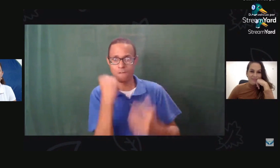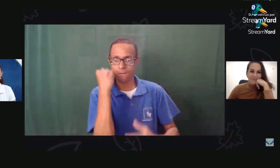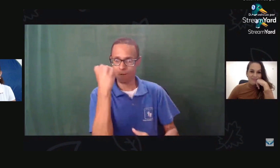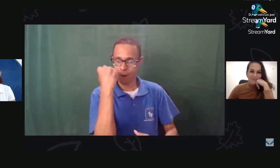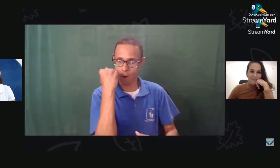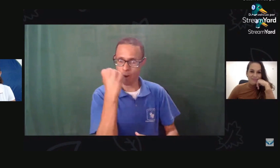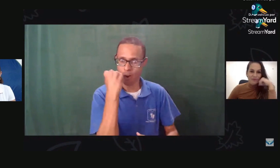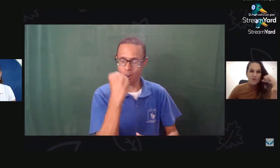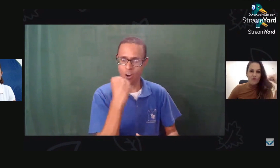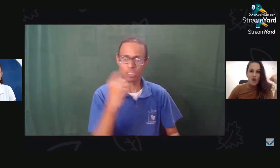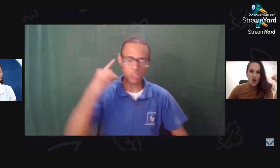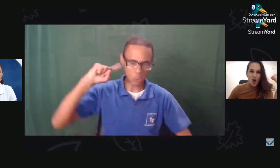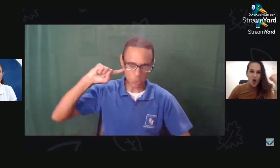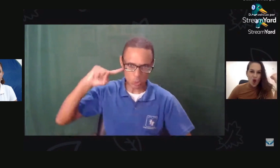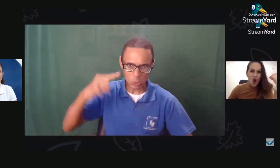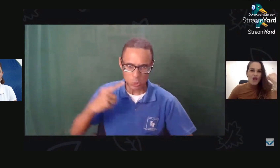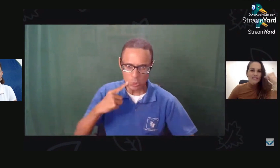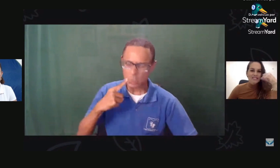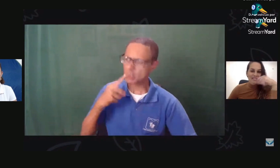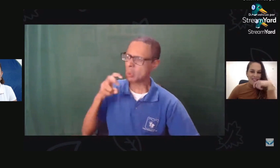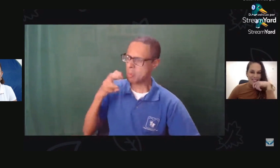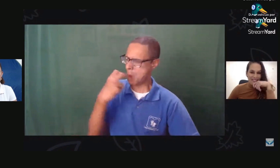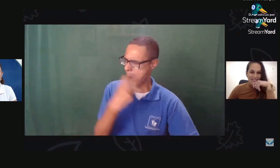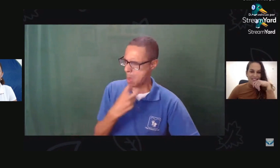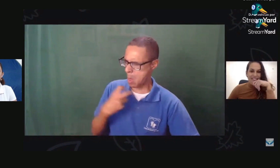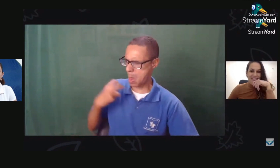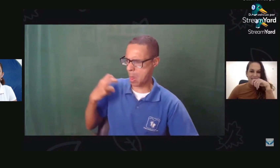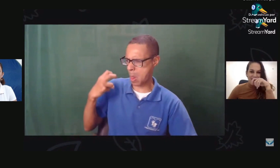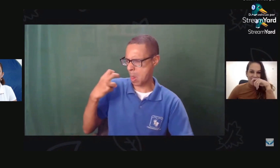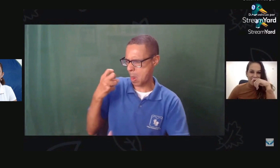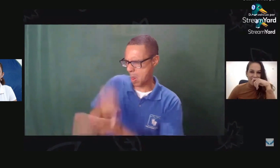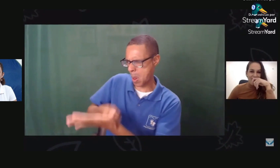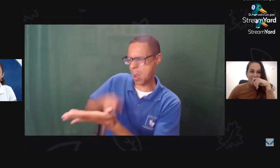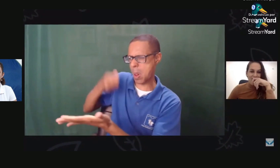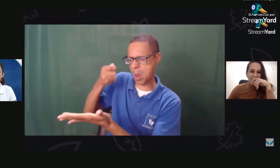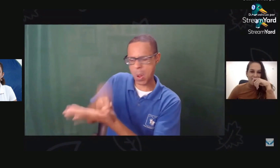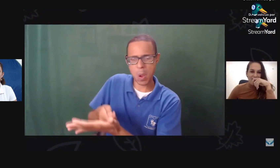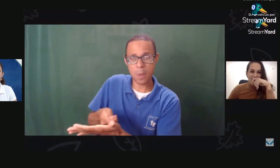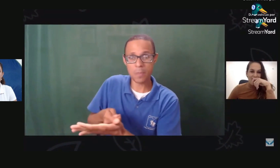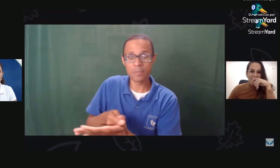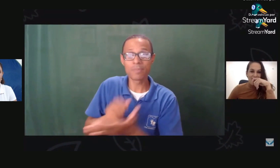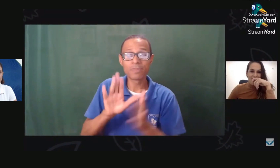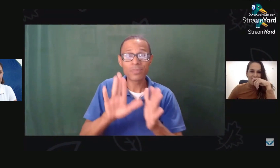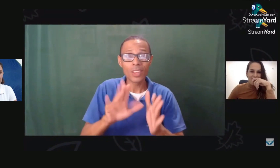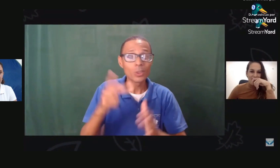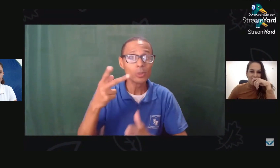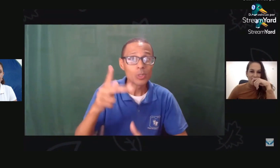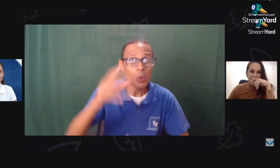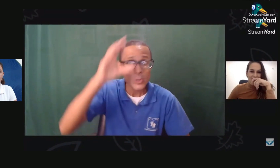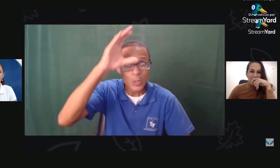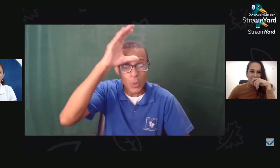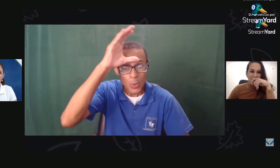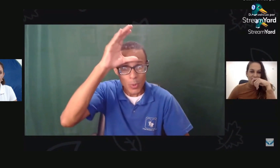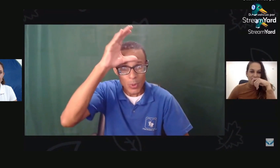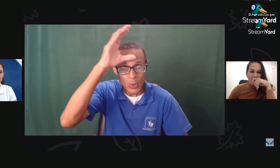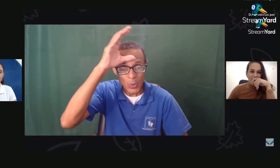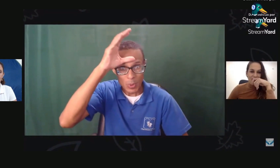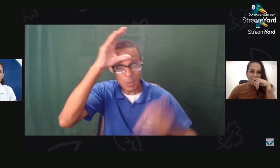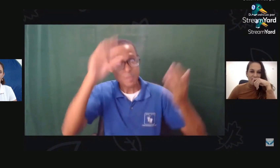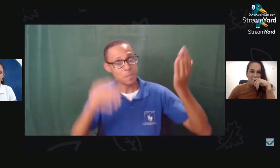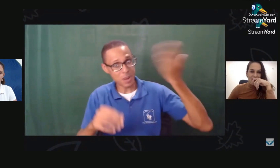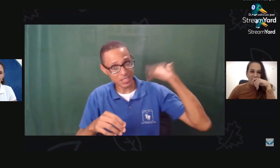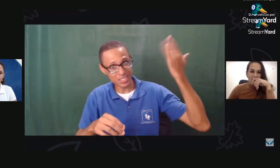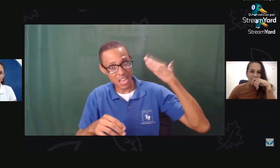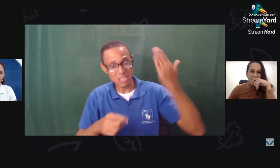gente sabe que é menos, né? Hoje a comunidade surda está mais fortalecida, mas antes era muito forçada